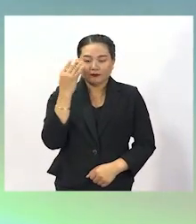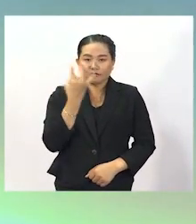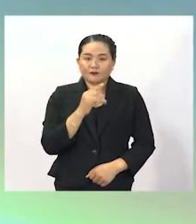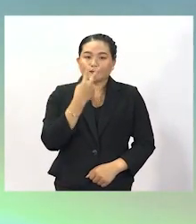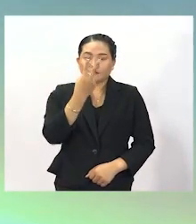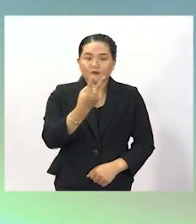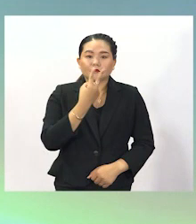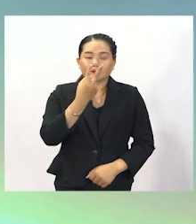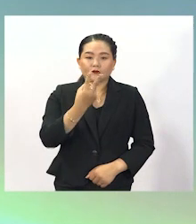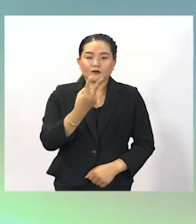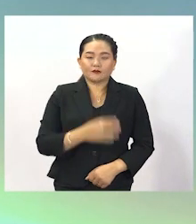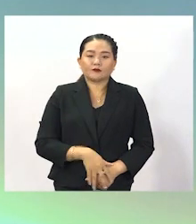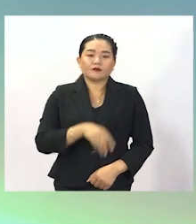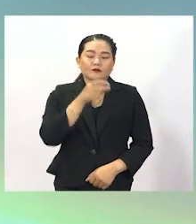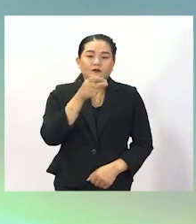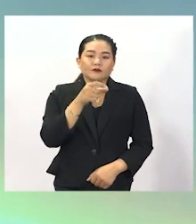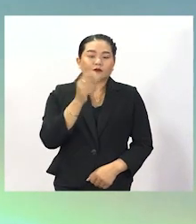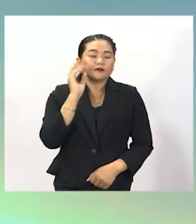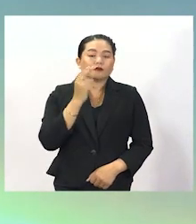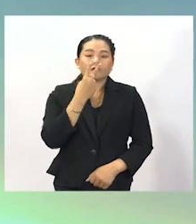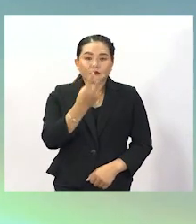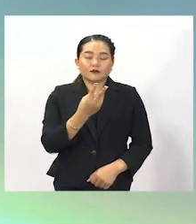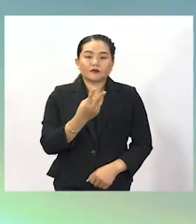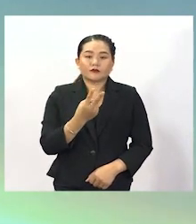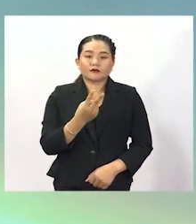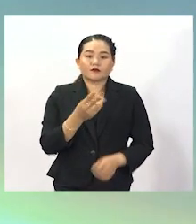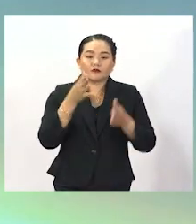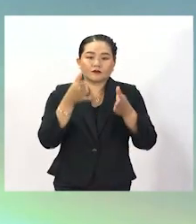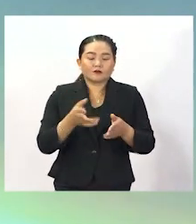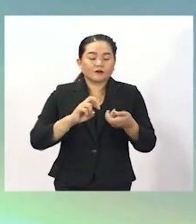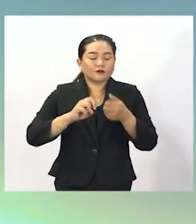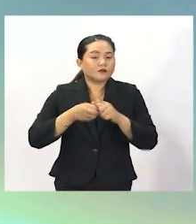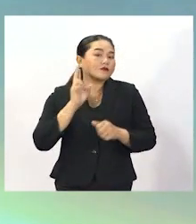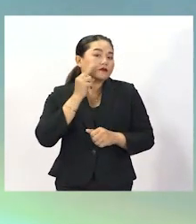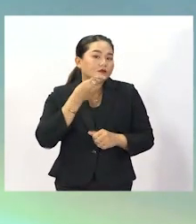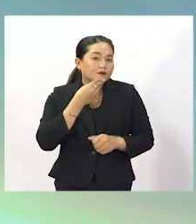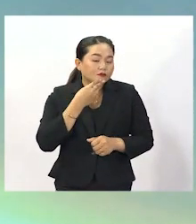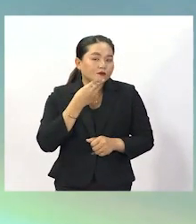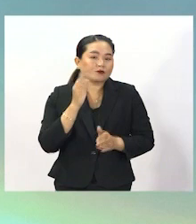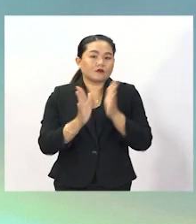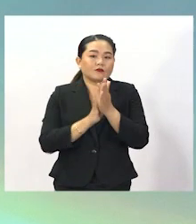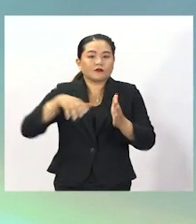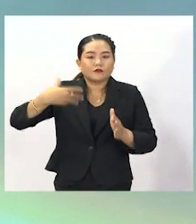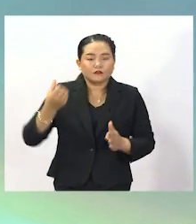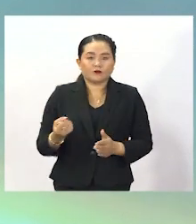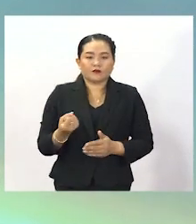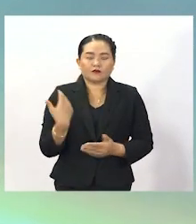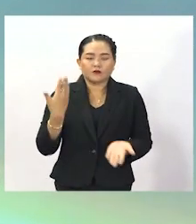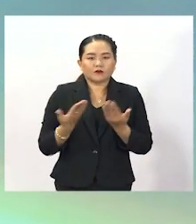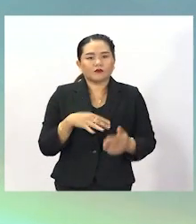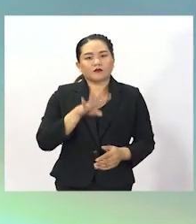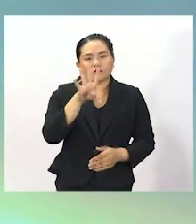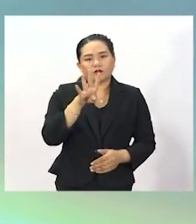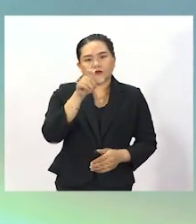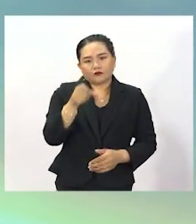តួលេខនៃចំនួនអ្នកដែលមានបញ្ហាកោថ្លង់នៅទូទាំងប្រទេសហ្នឹង ឃ ើញថាមានជាង 40,000